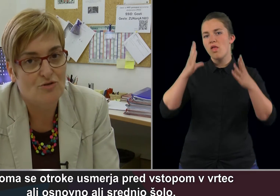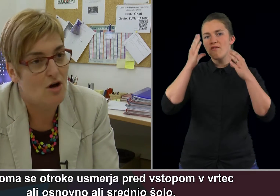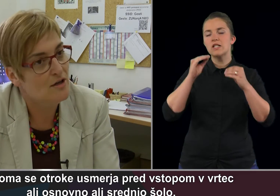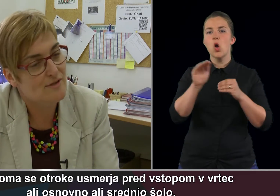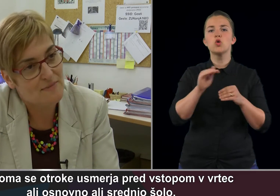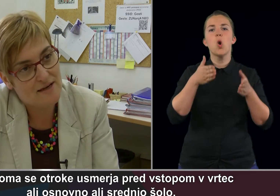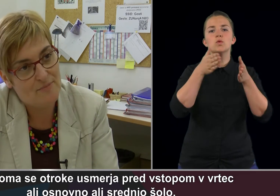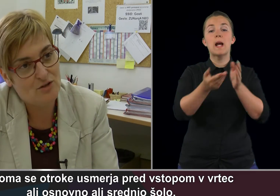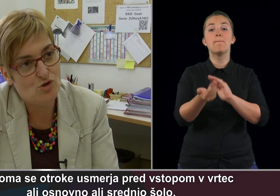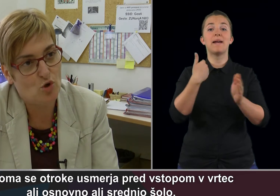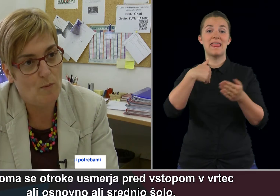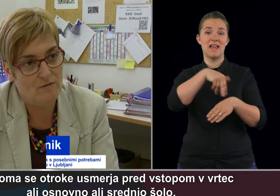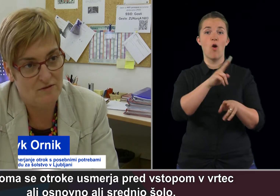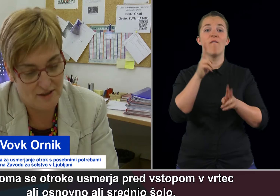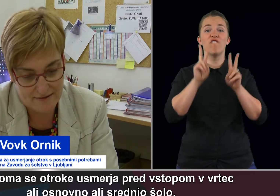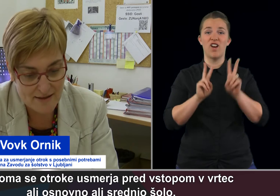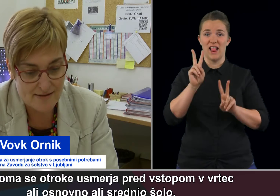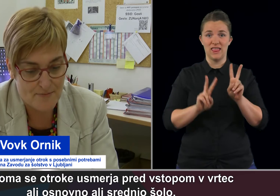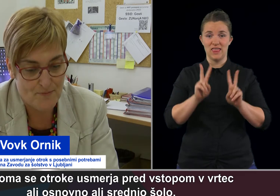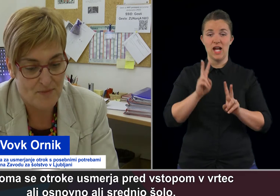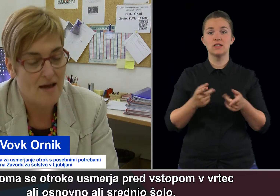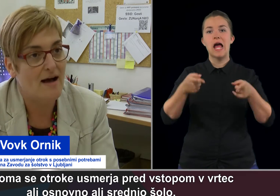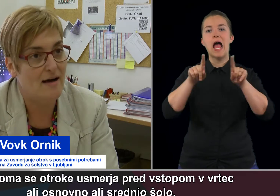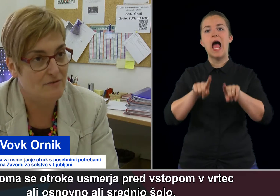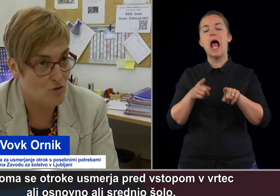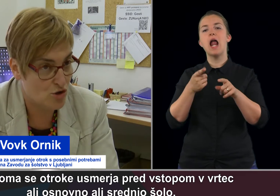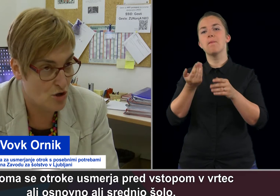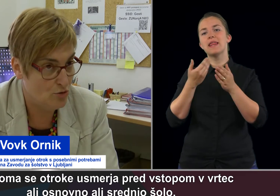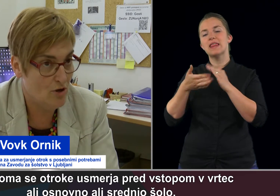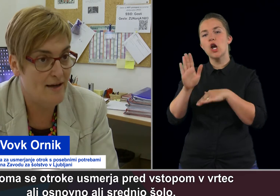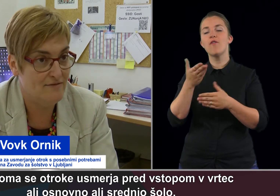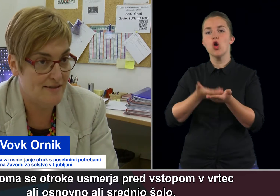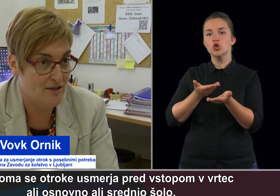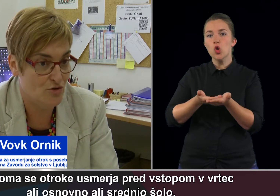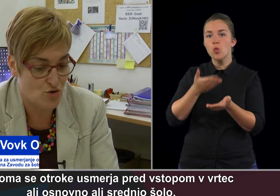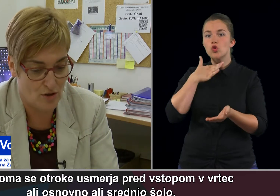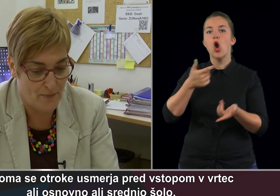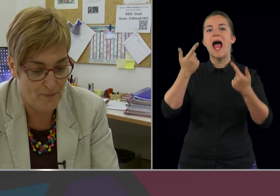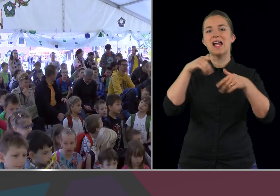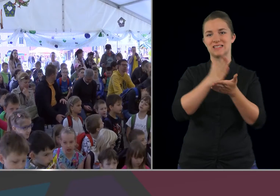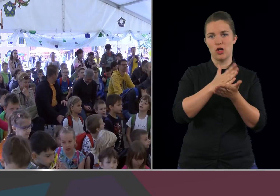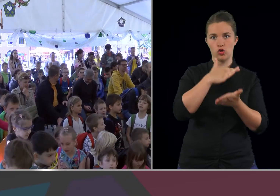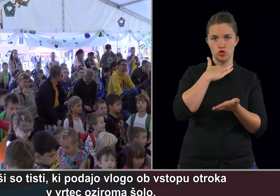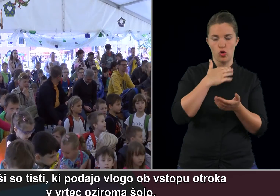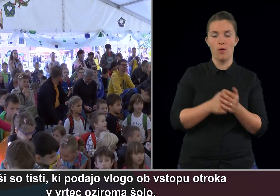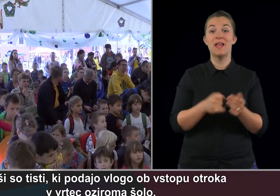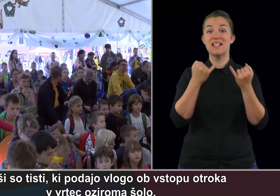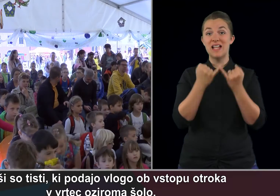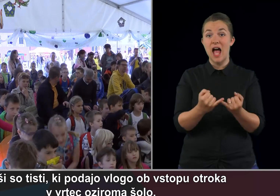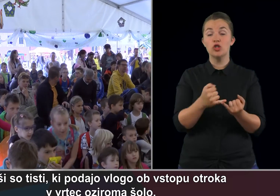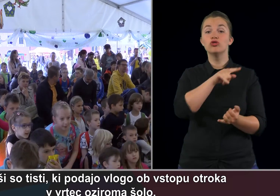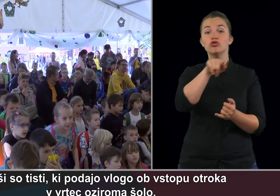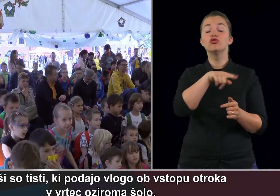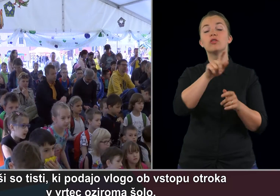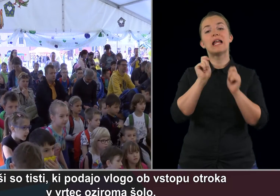Praviloma se otroke usmerja pred vstopom v vrtec ali v osnovno ali v srednjo šolo. Starši